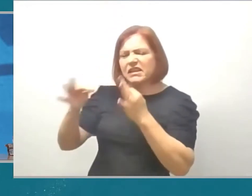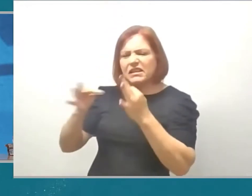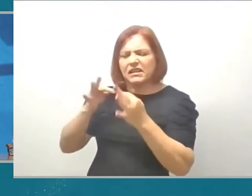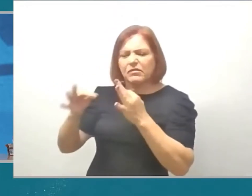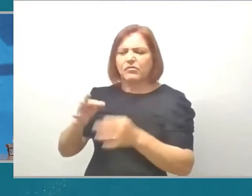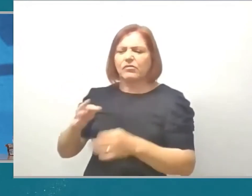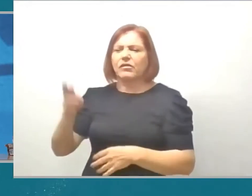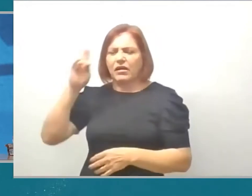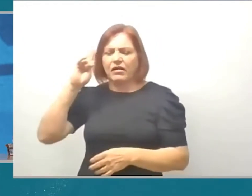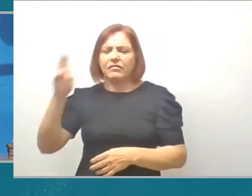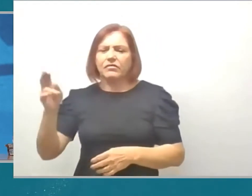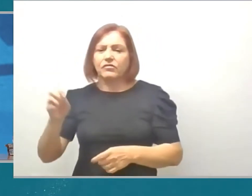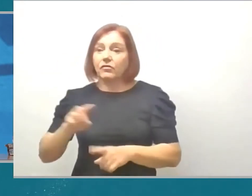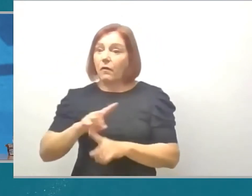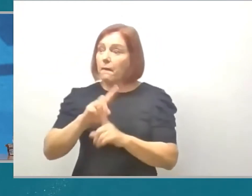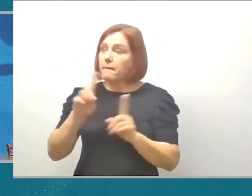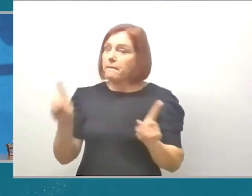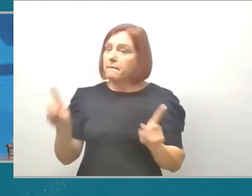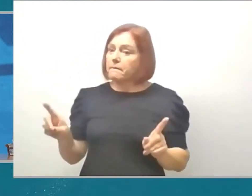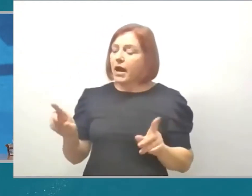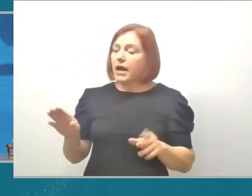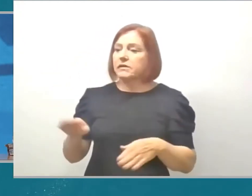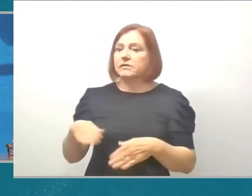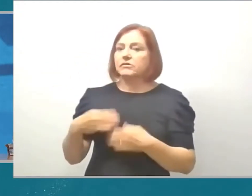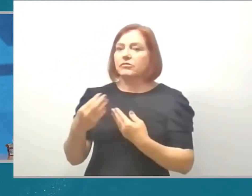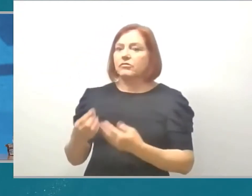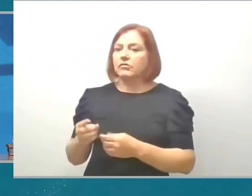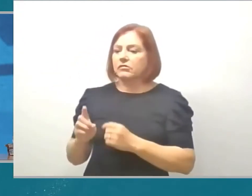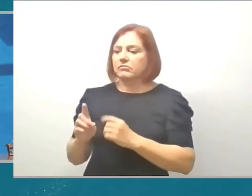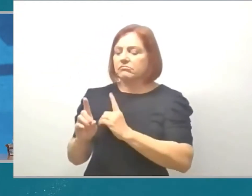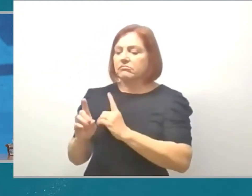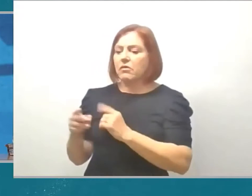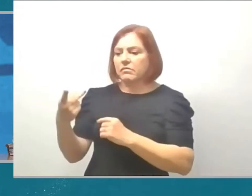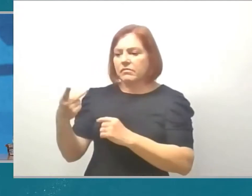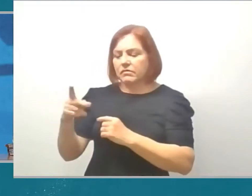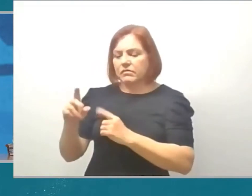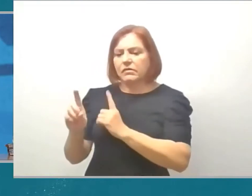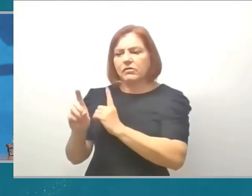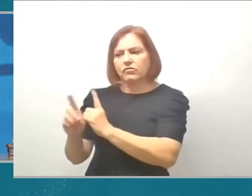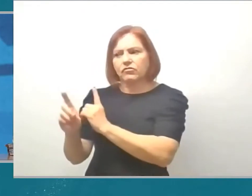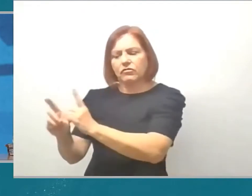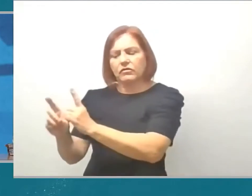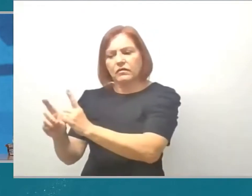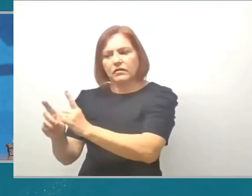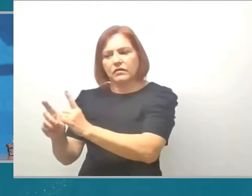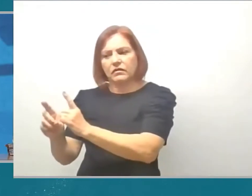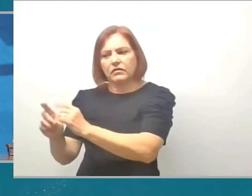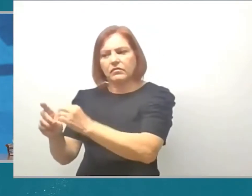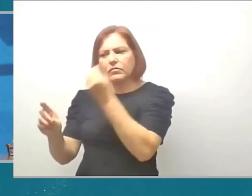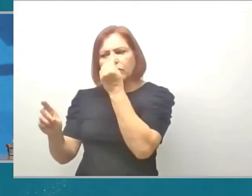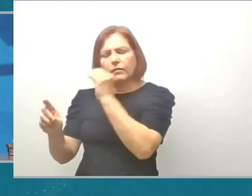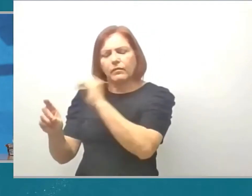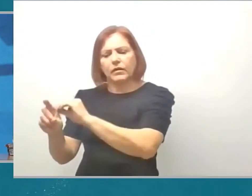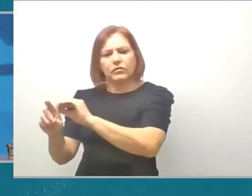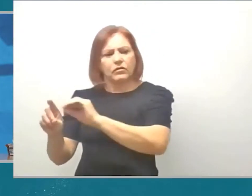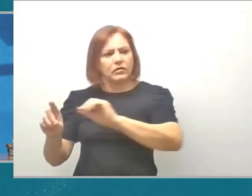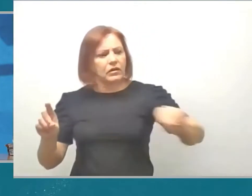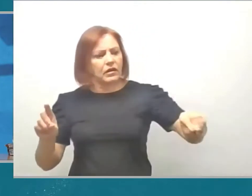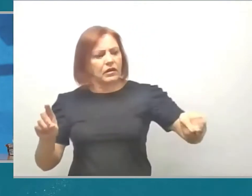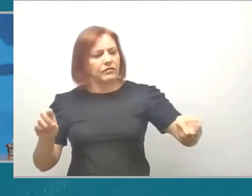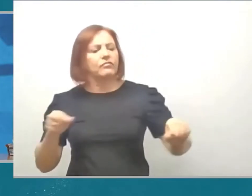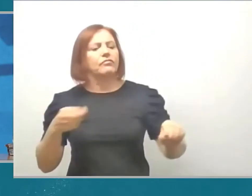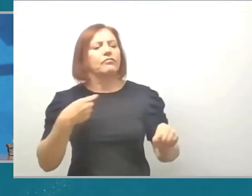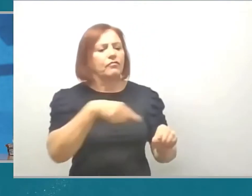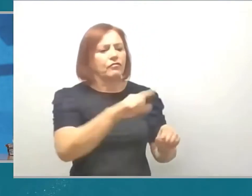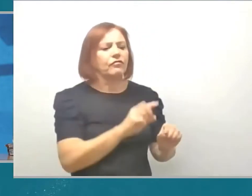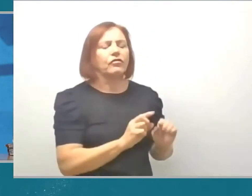deles começaram a deixá-lo e foram atrás do Senhor, aí pronto. Aí, irmãos,